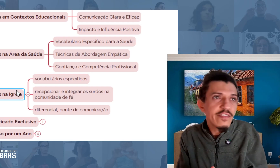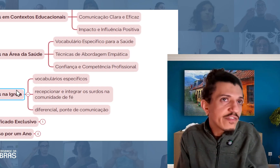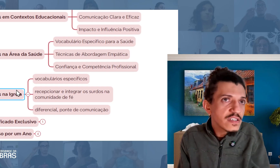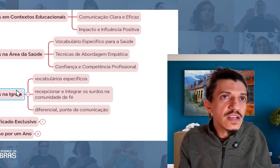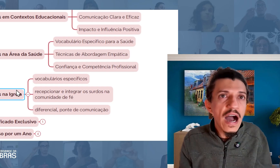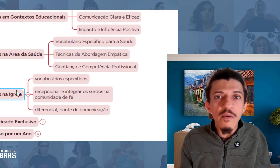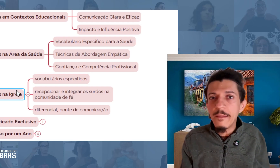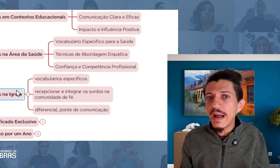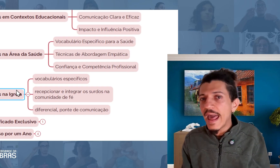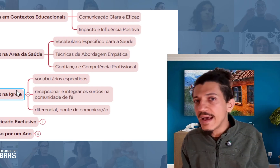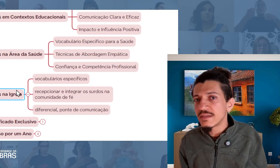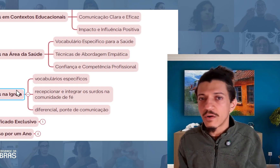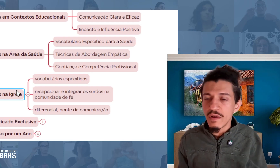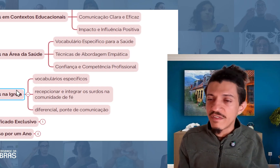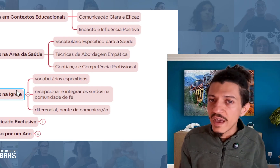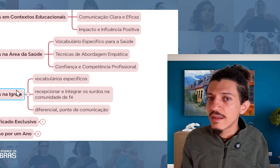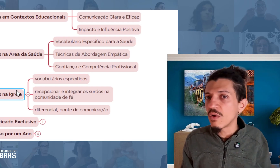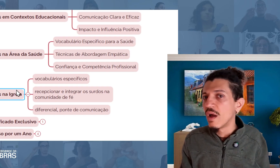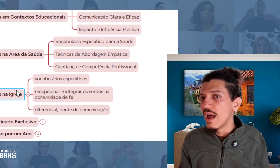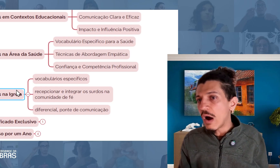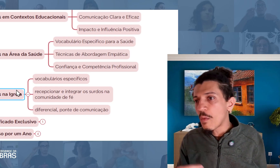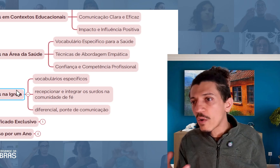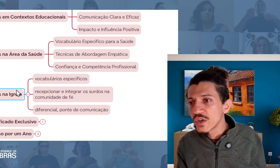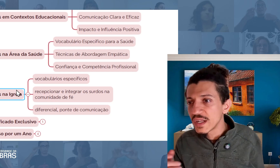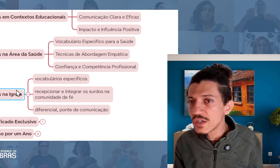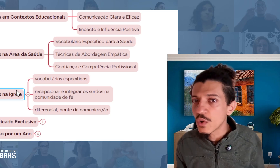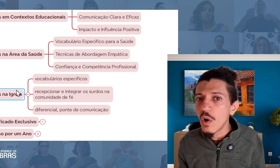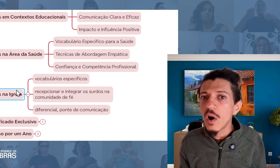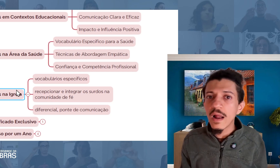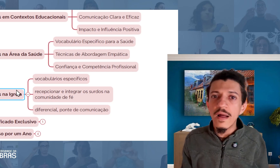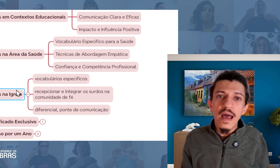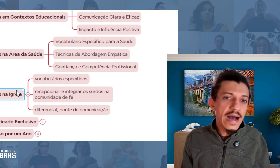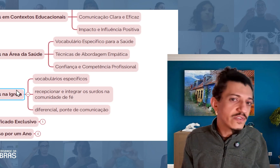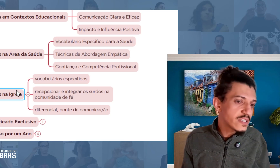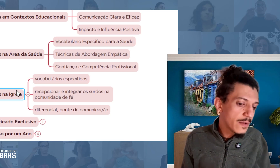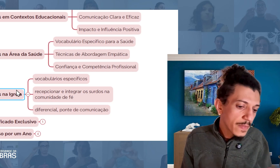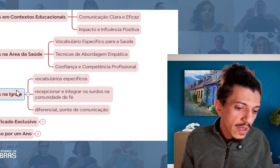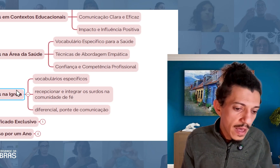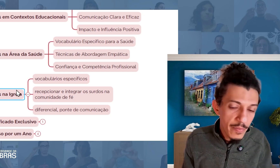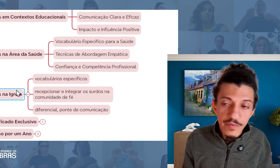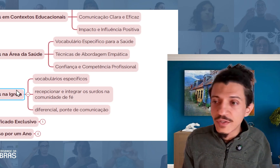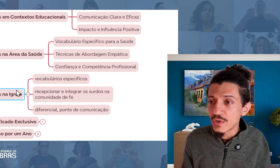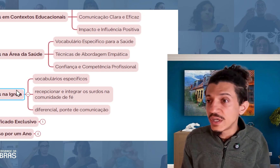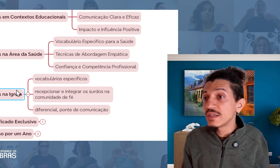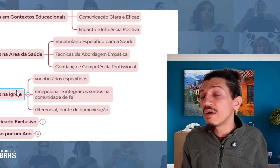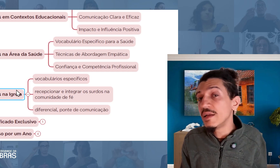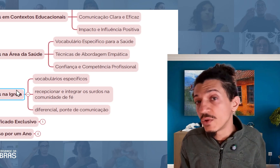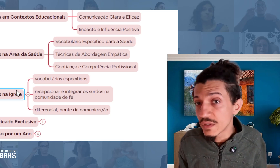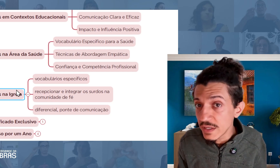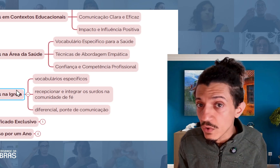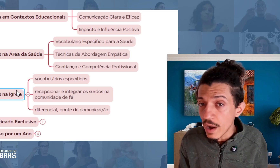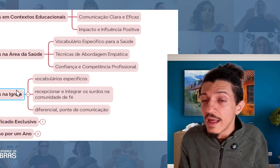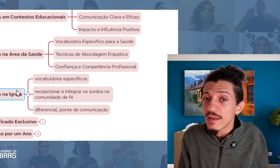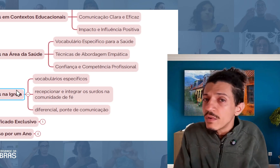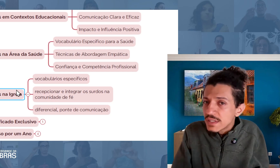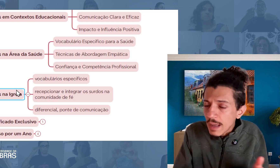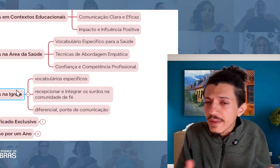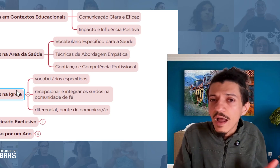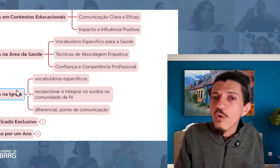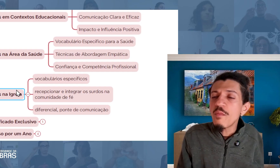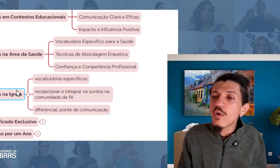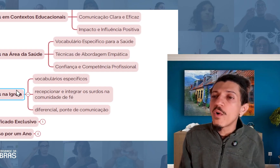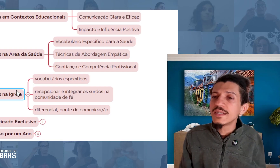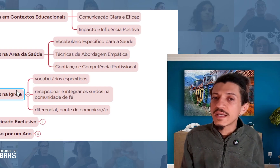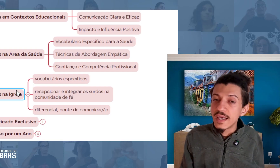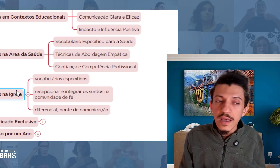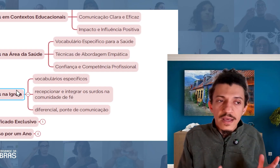vai vivenciar uma palestra, um evento, alguma coisa na escola. Às vezes você é professor de ensino religioso na escola. Então, sempre tem